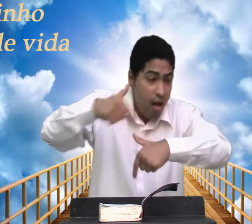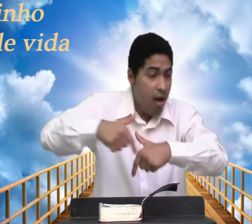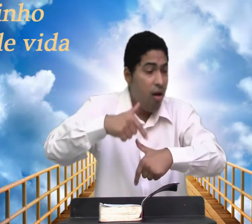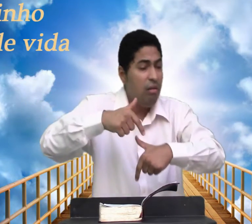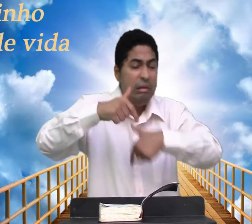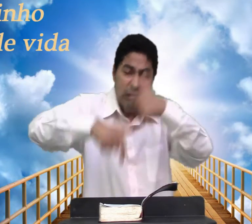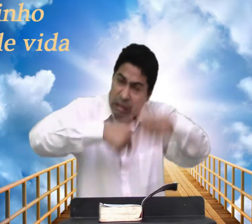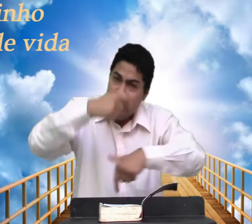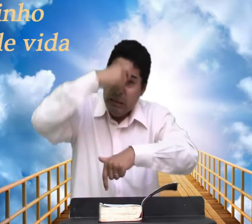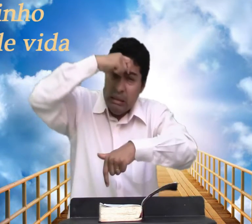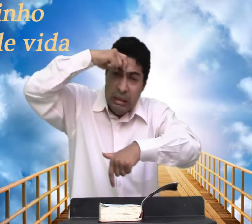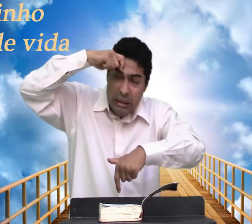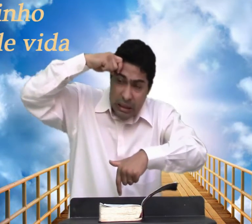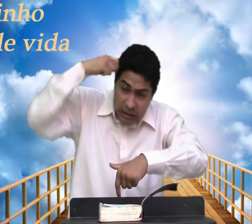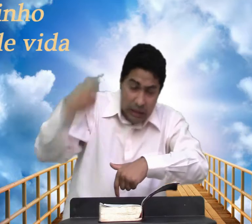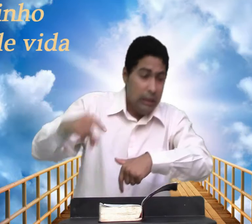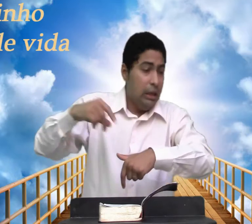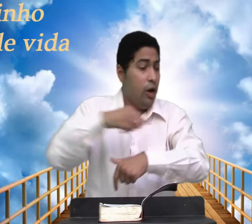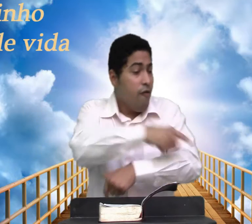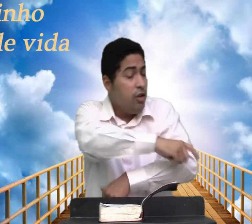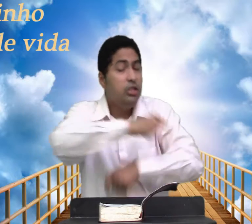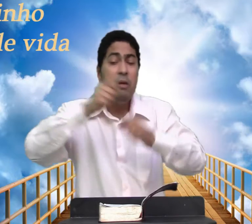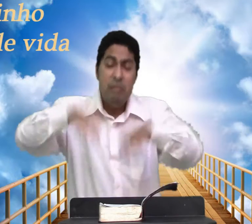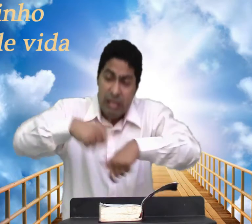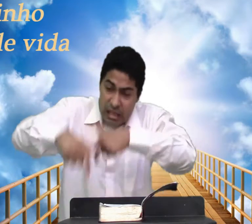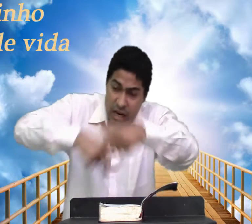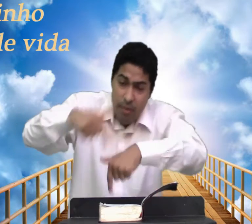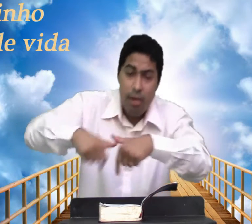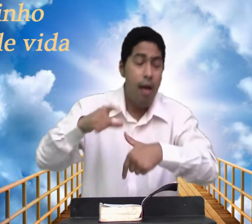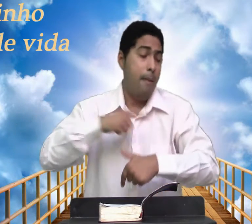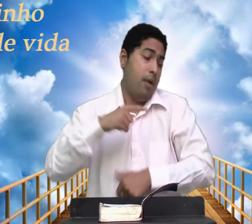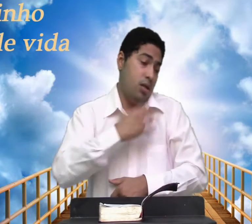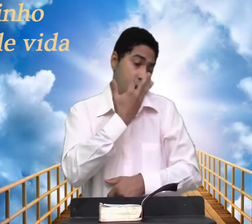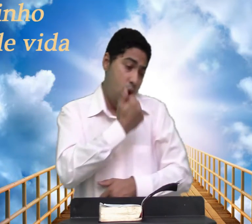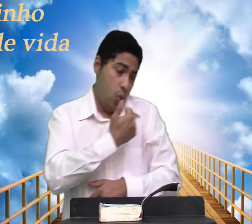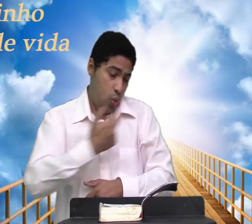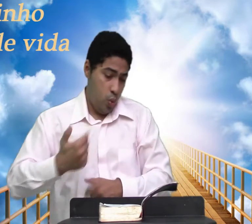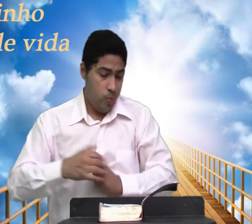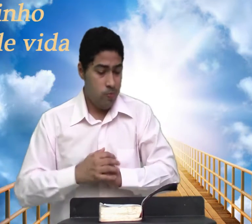comer, precisava trabalhar e cultivar a terra sempre.